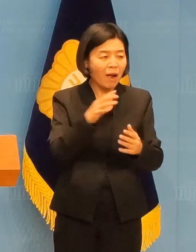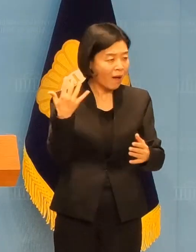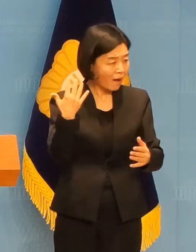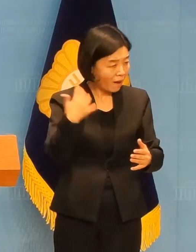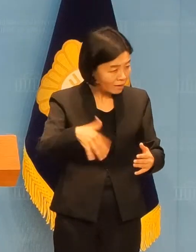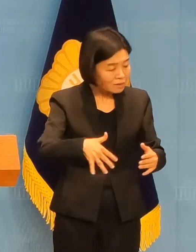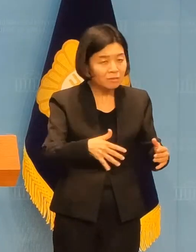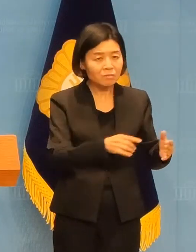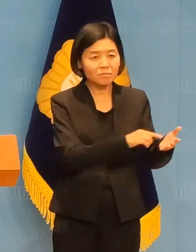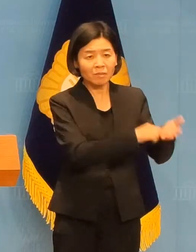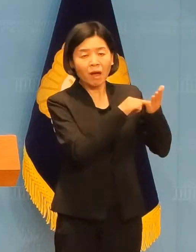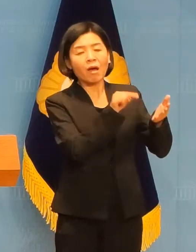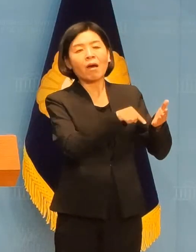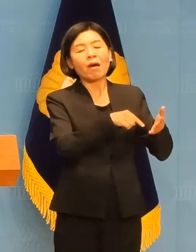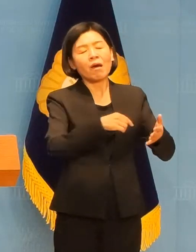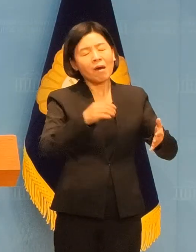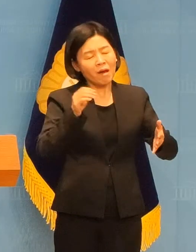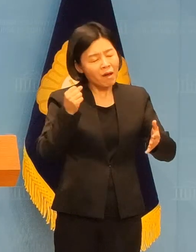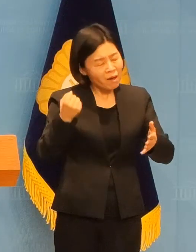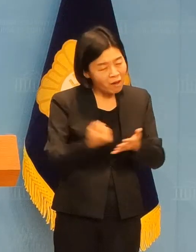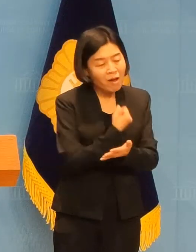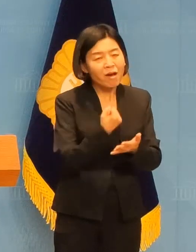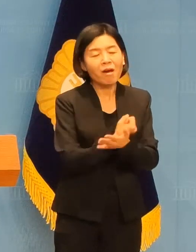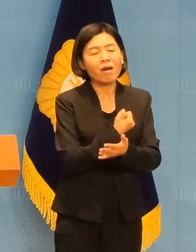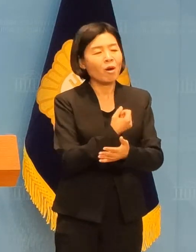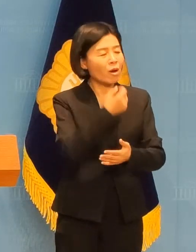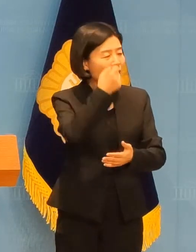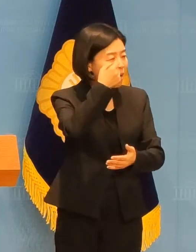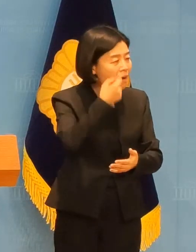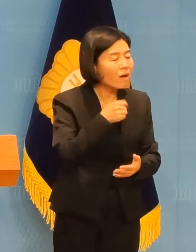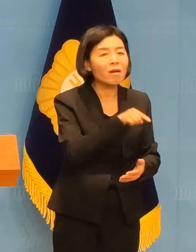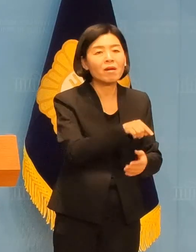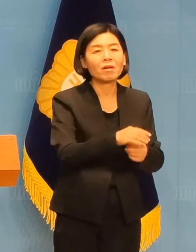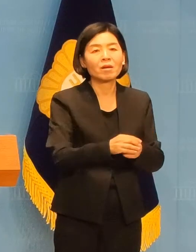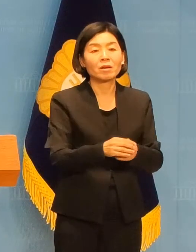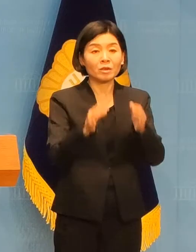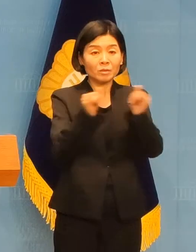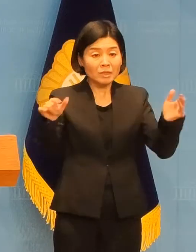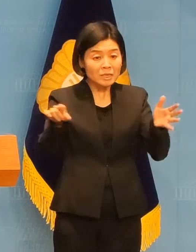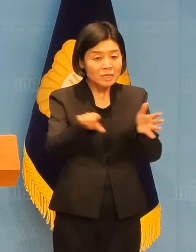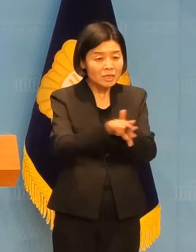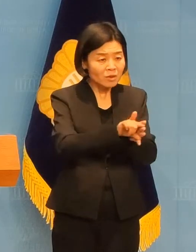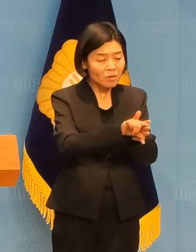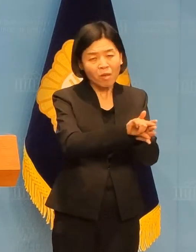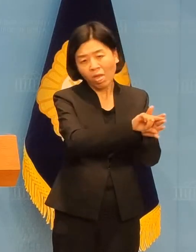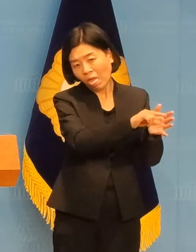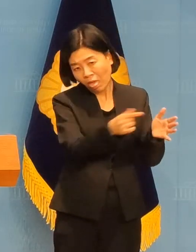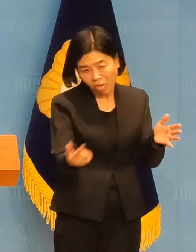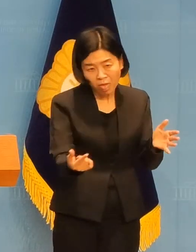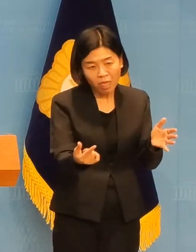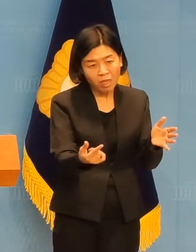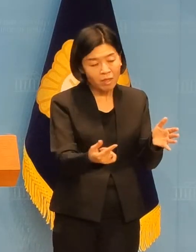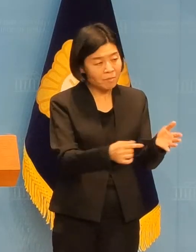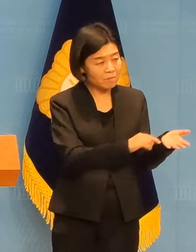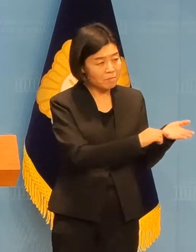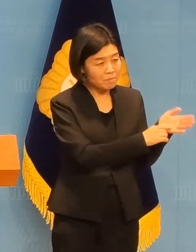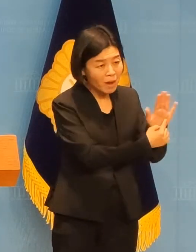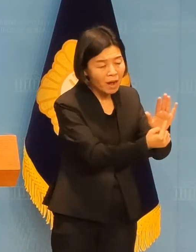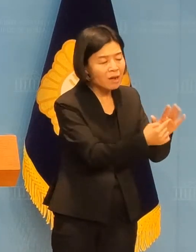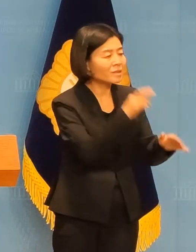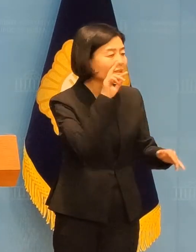분노를 넘어서 참으로 딱하기 짝이 없습니다. 국민의 신뢰를 잃은 제도라는 주장부터가